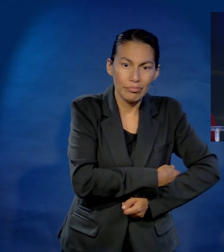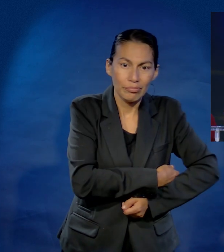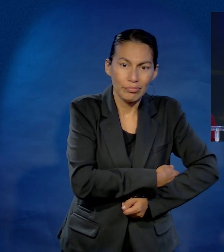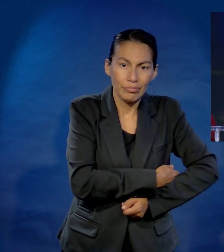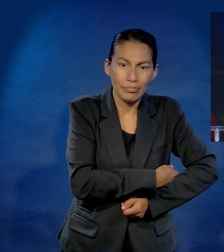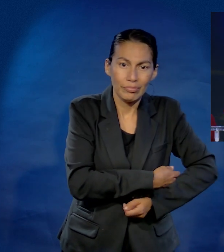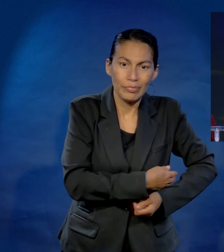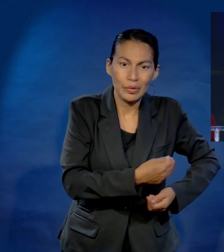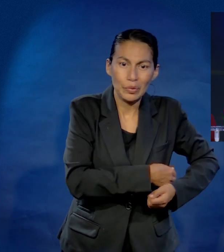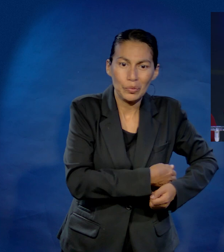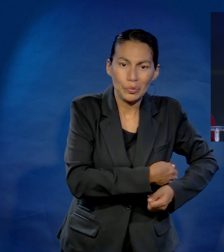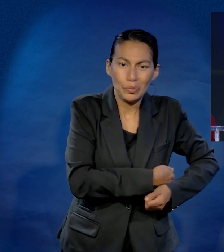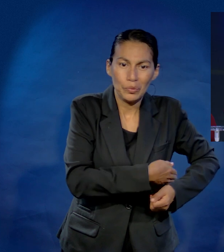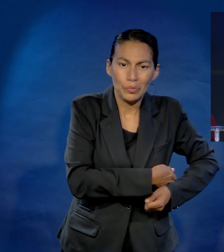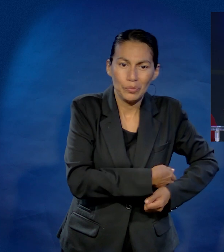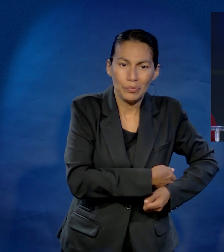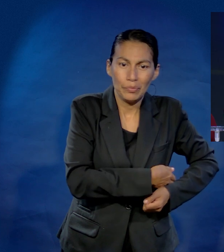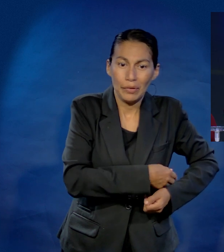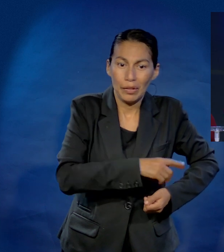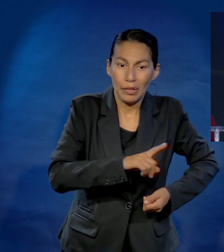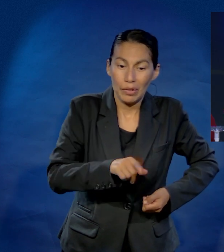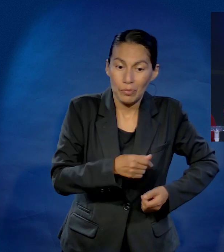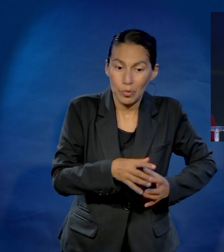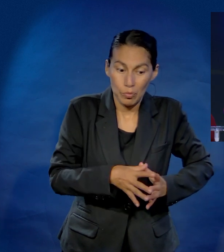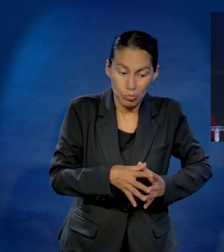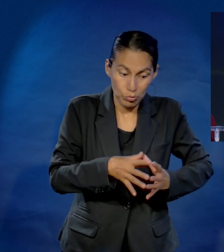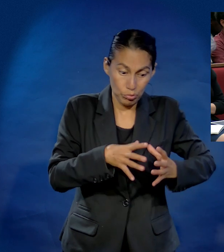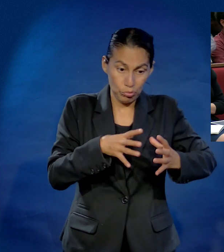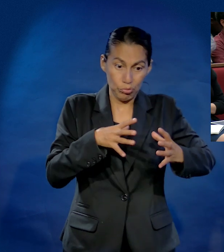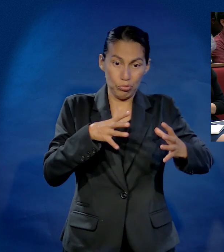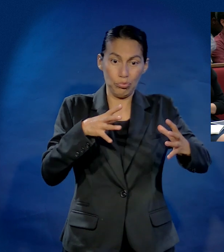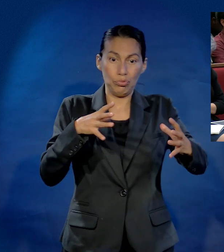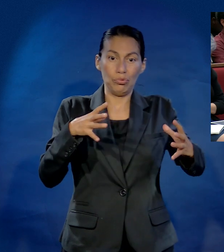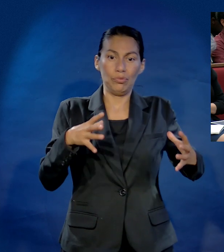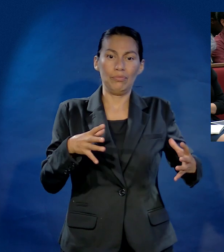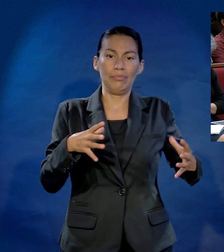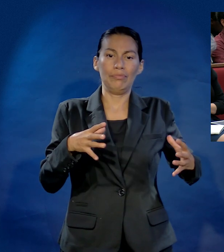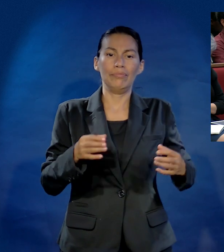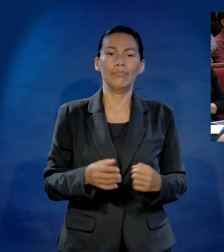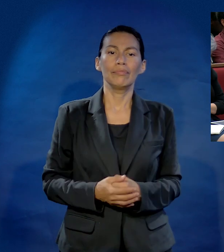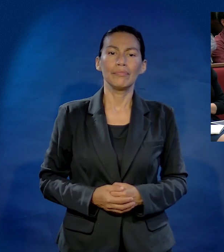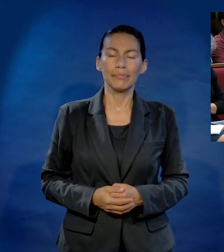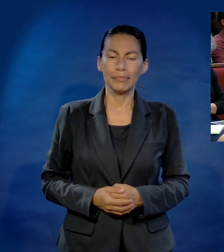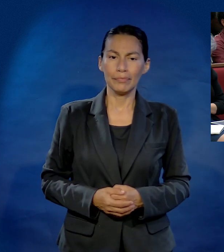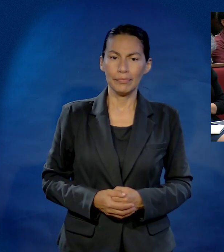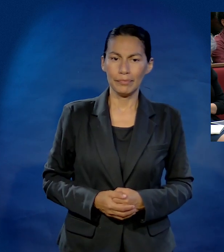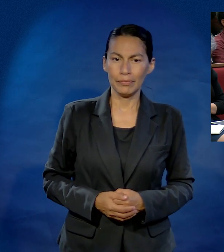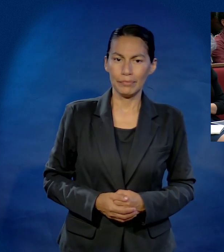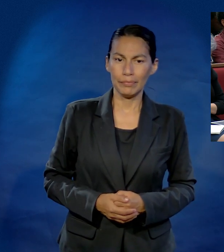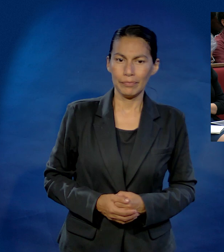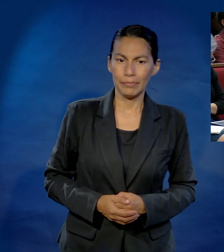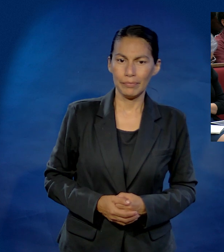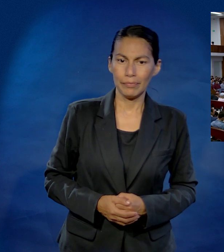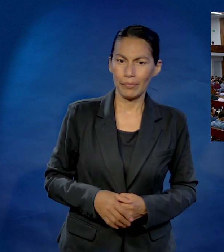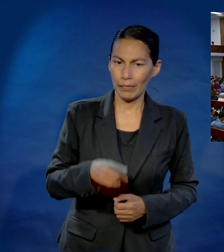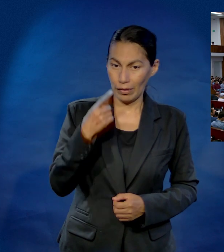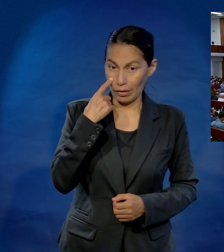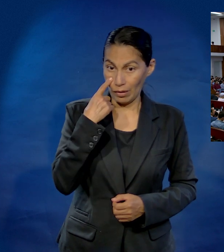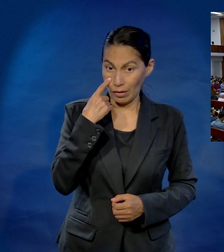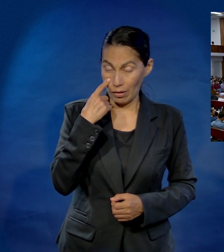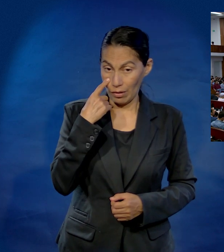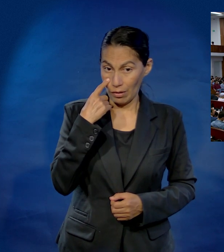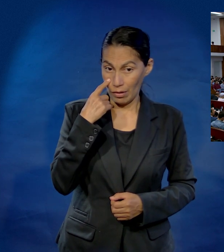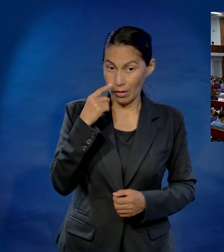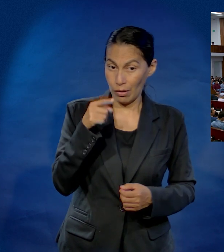escondió 3 medidas de harina hasta que todo fue leudado. Noten que ahora dice, escondió.